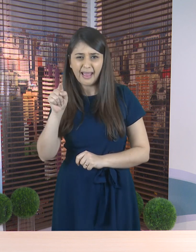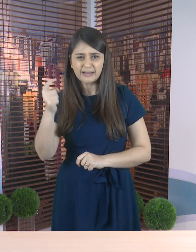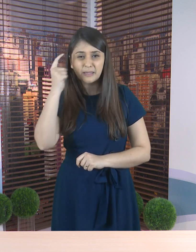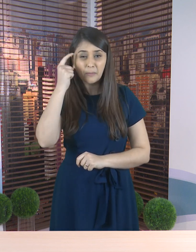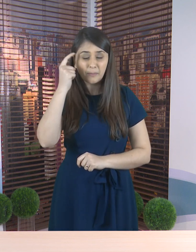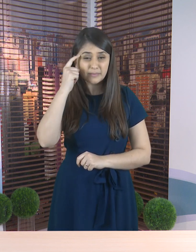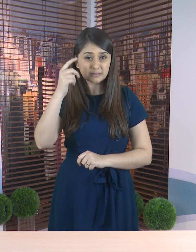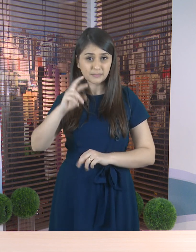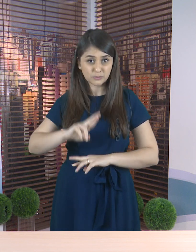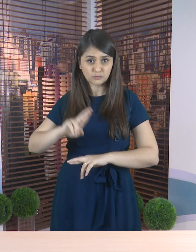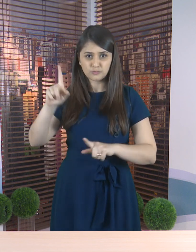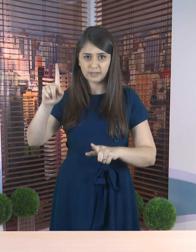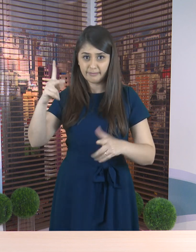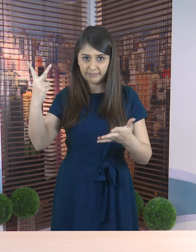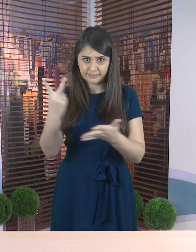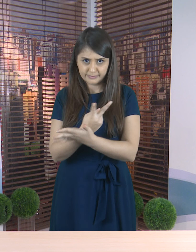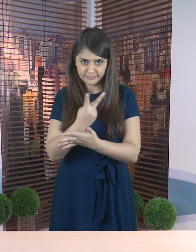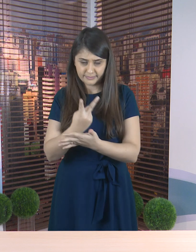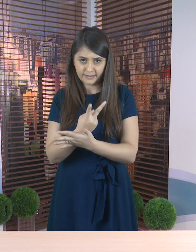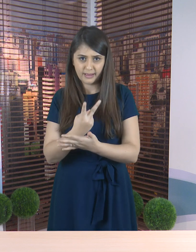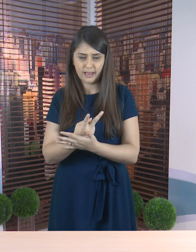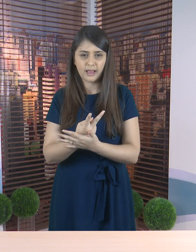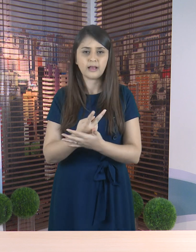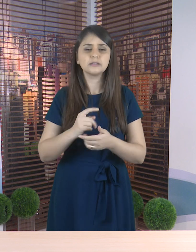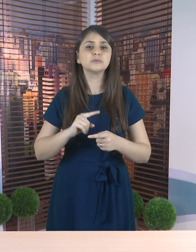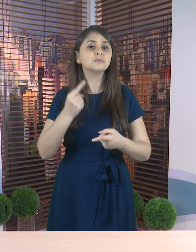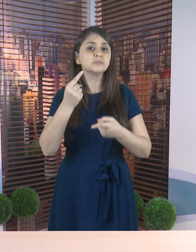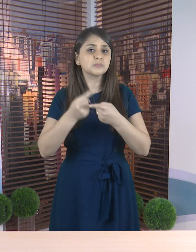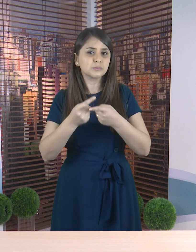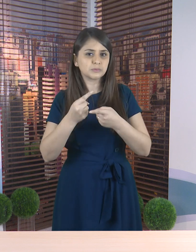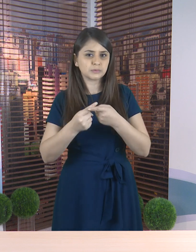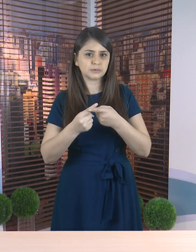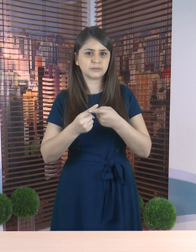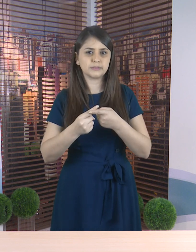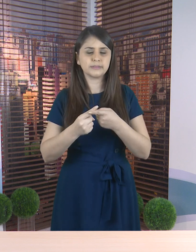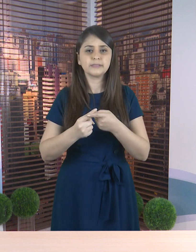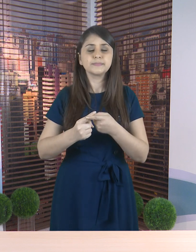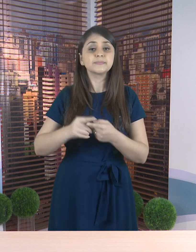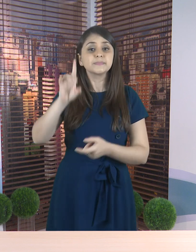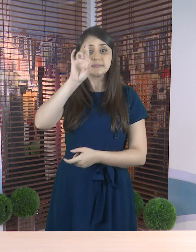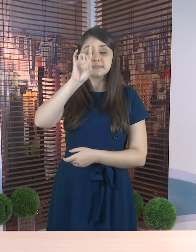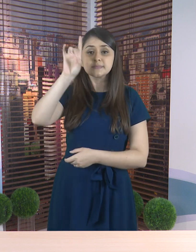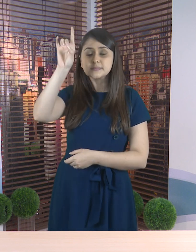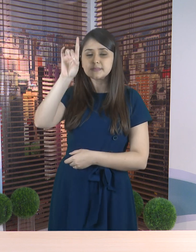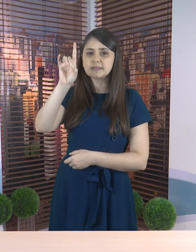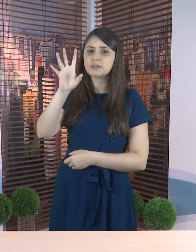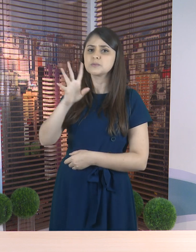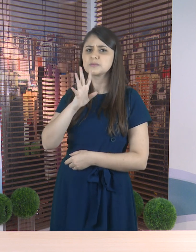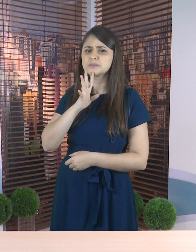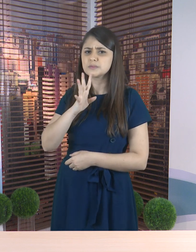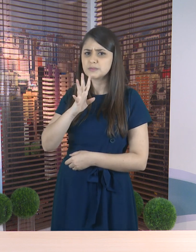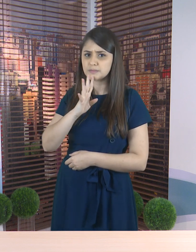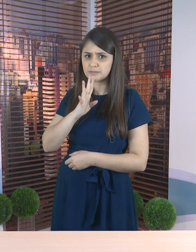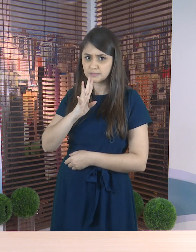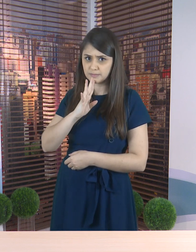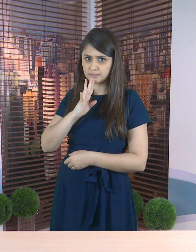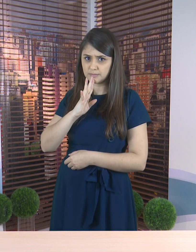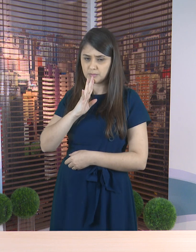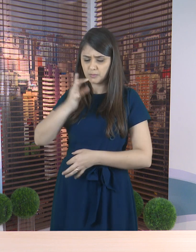de julgar. Os textos sobre os quais está fundamentada a aula de hoje são Jó, capítulo 11, versos